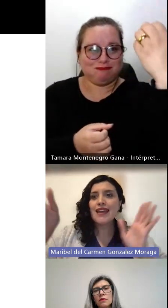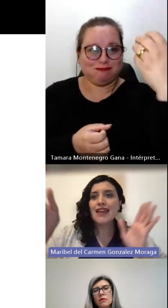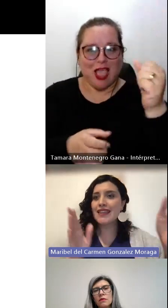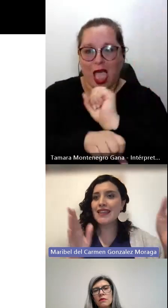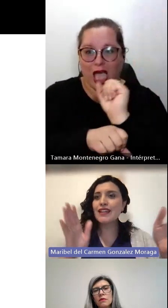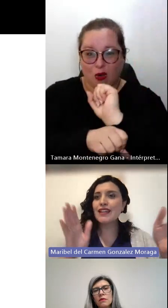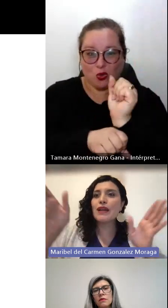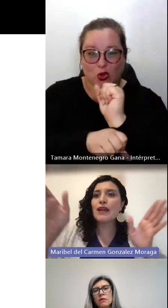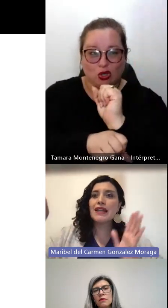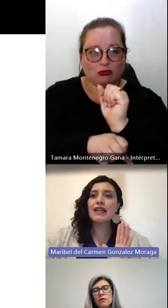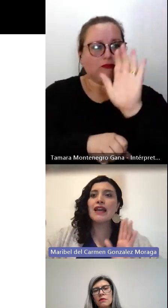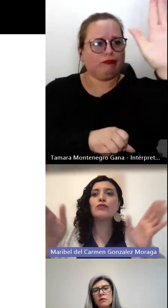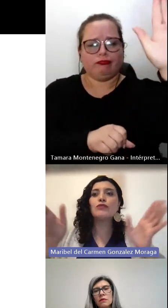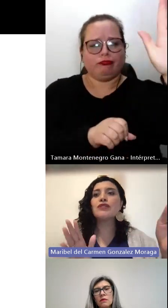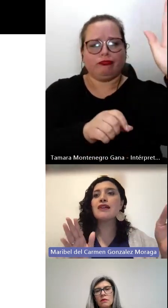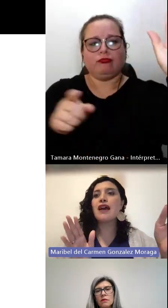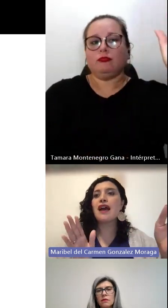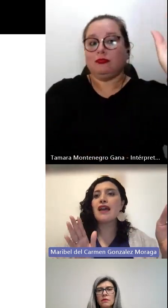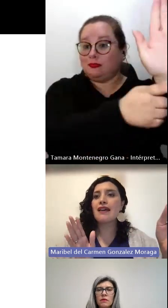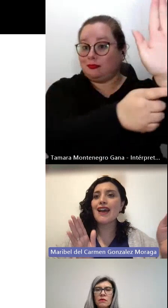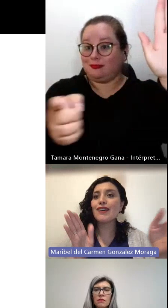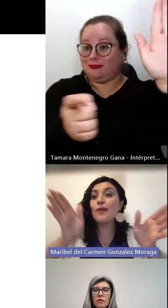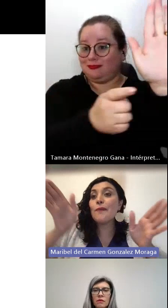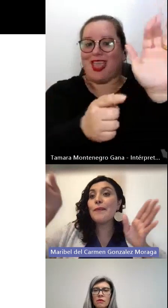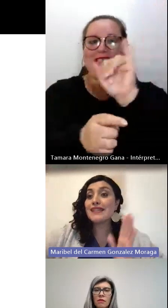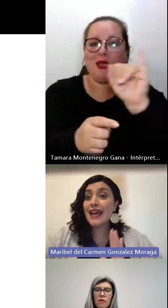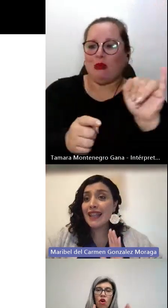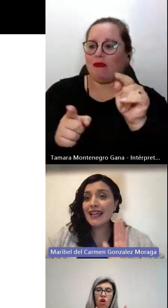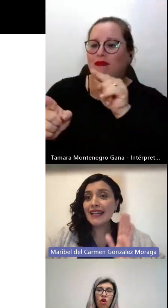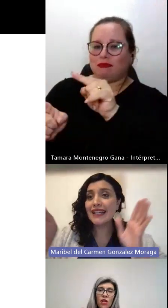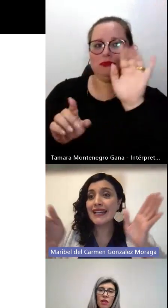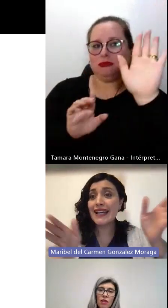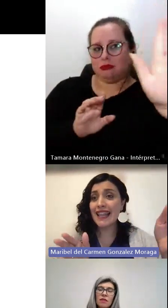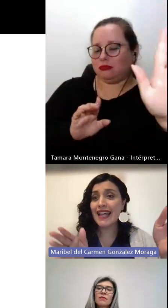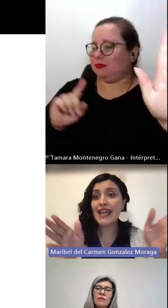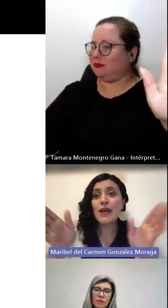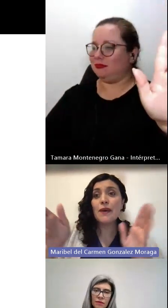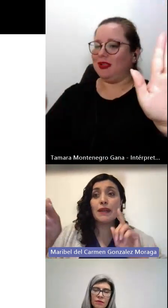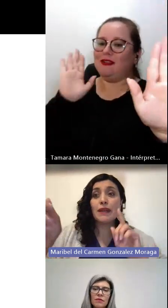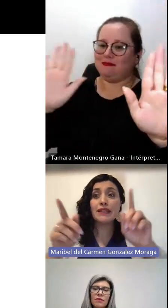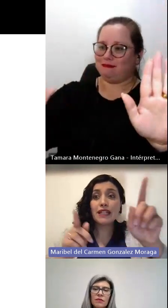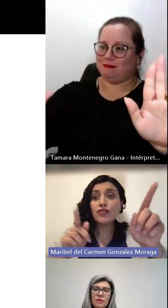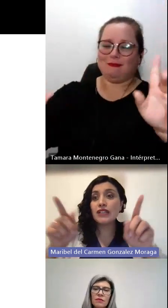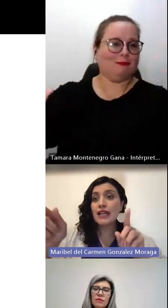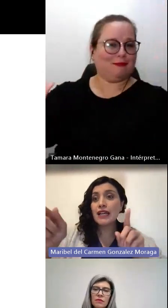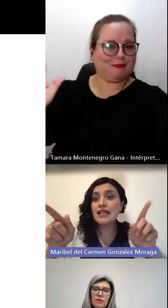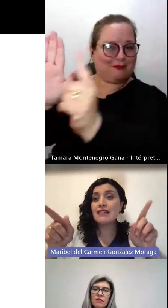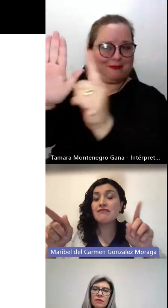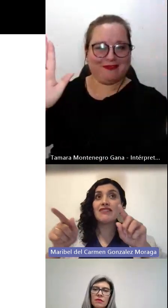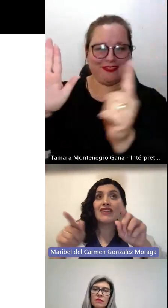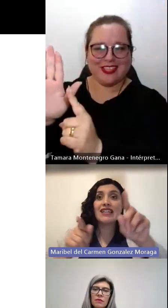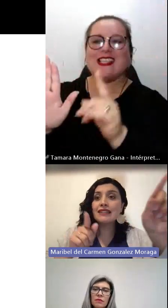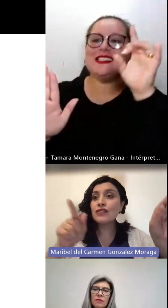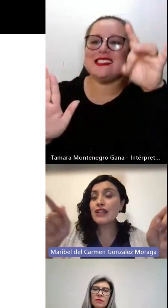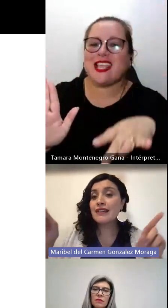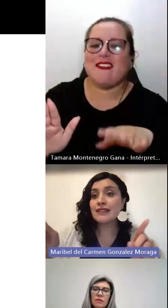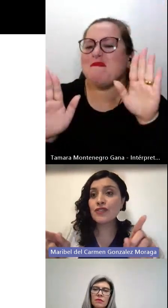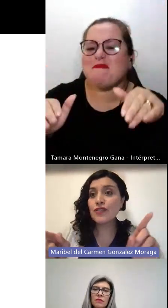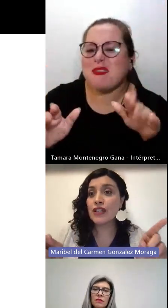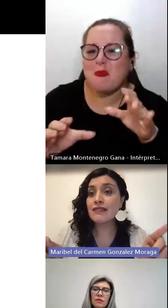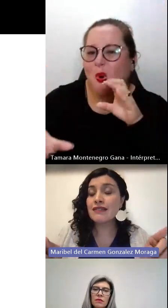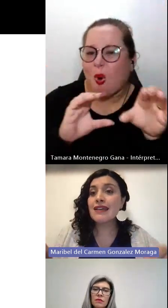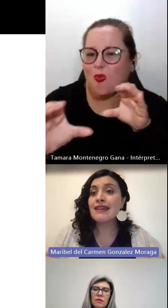después. Es decir, de una manera como muy acompasada, relajada, permitiendo que se vayan dando